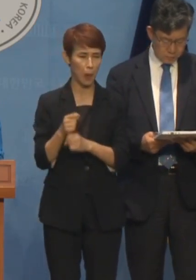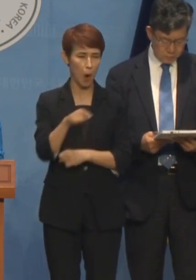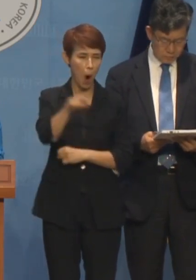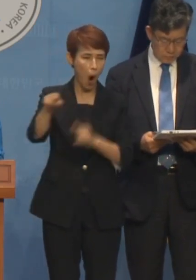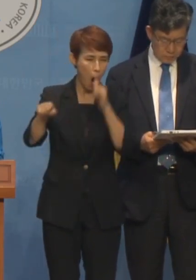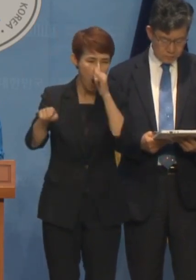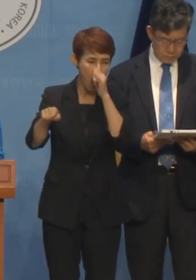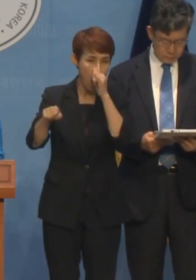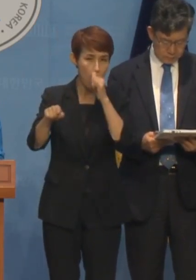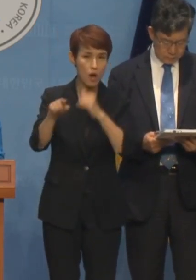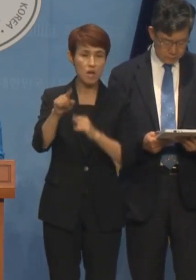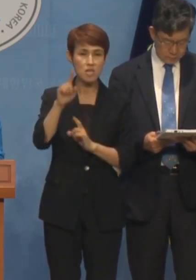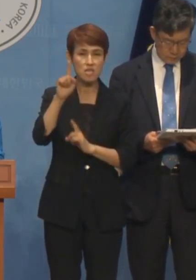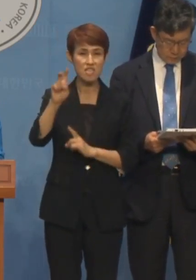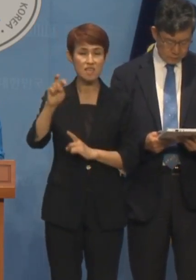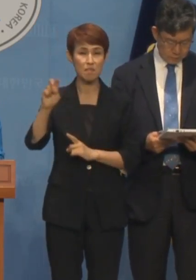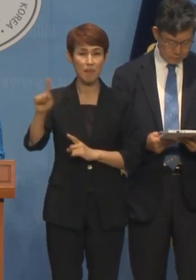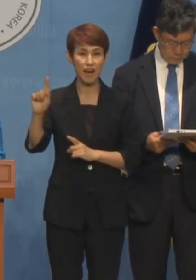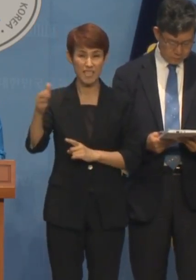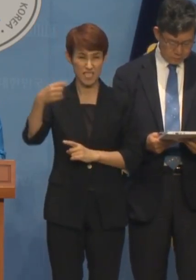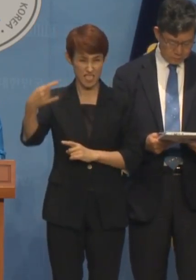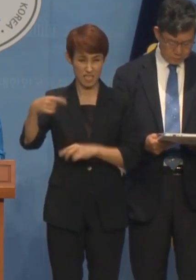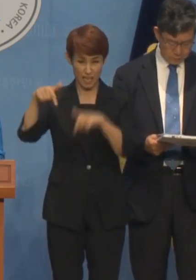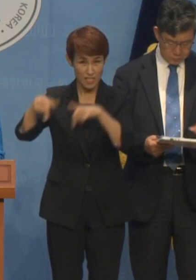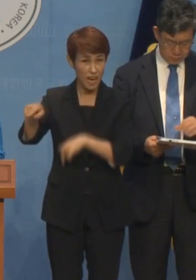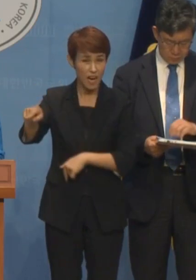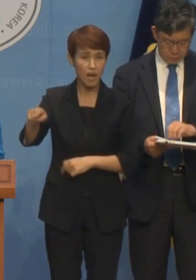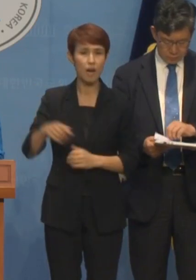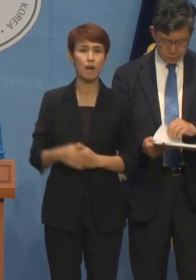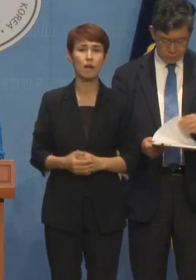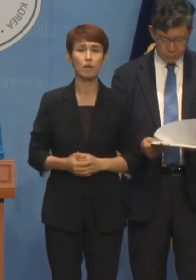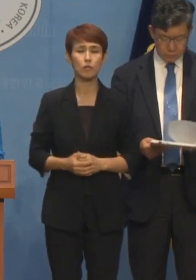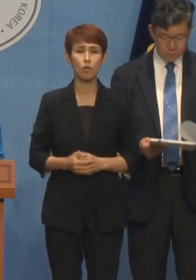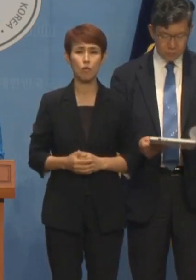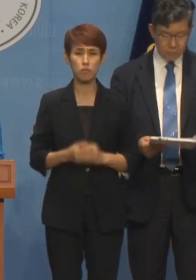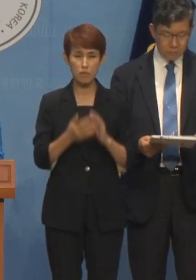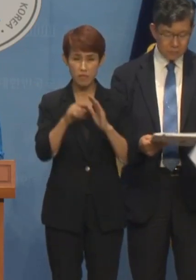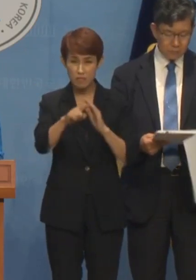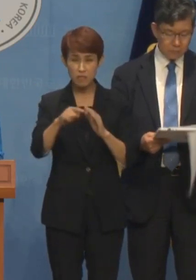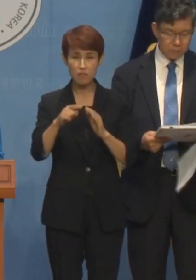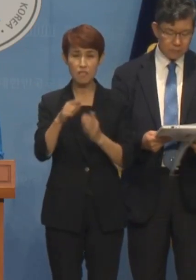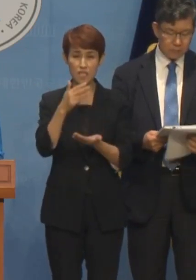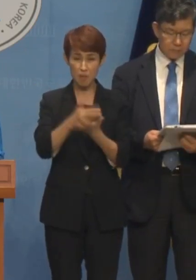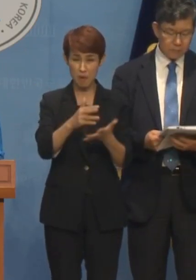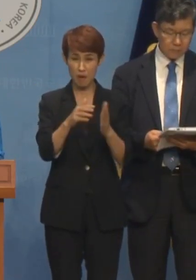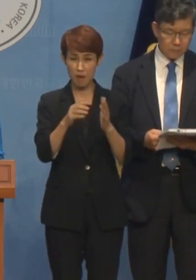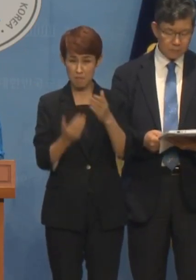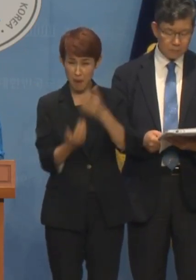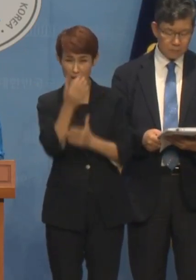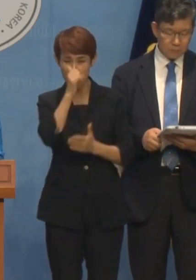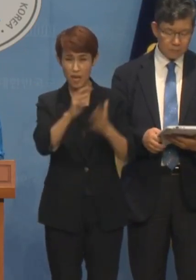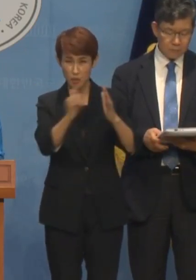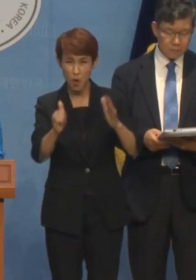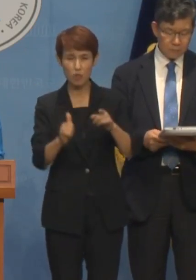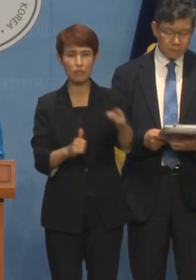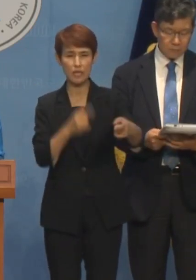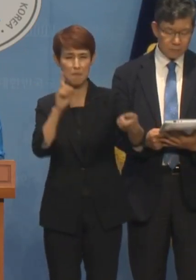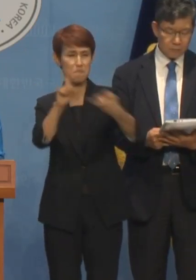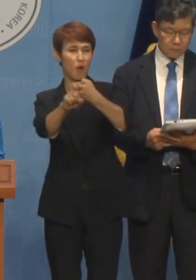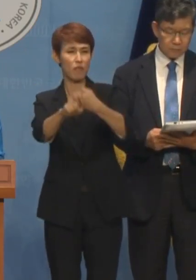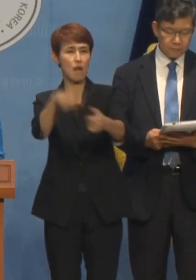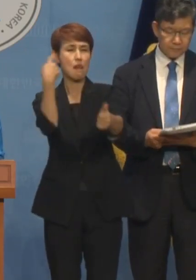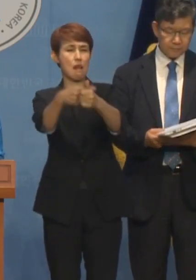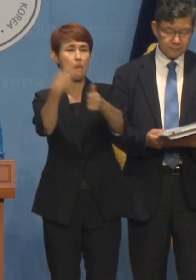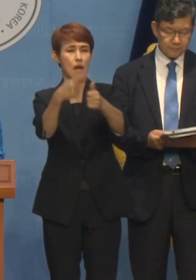담았던 이만희 국민의힘 간사나 참사 유가족을 향해 같은 편이네라며 손가락질을 했던